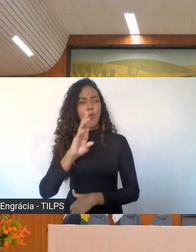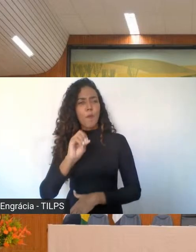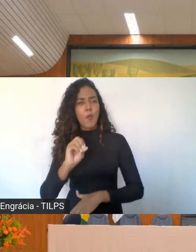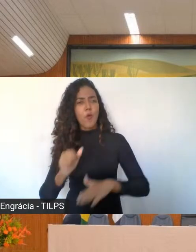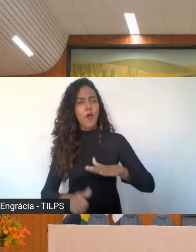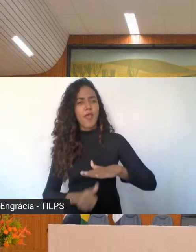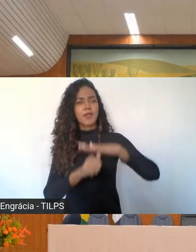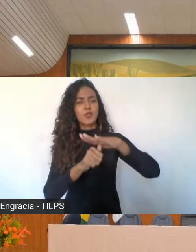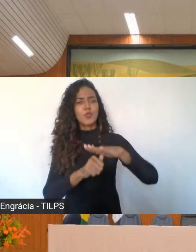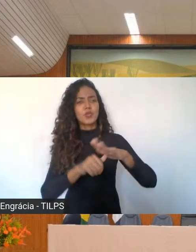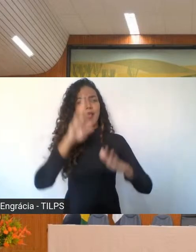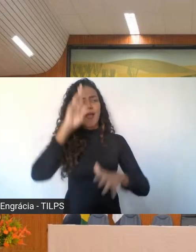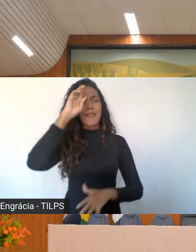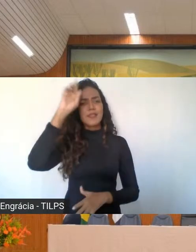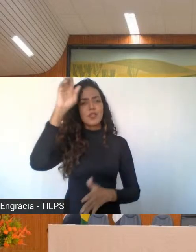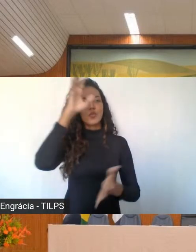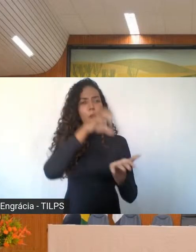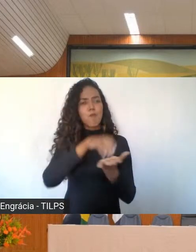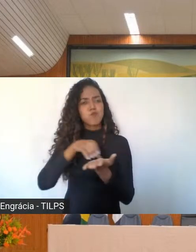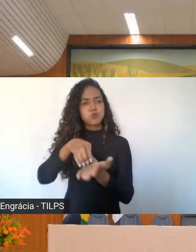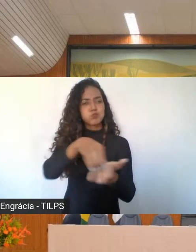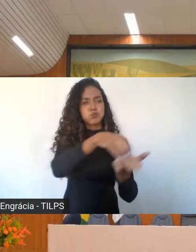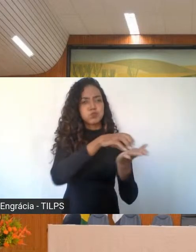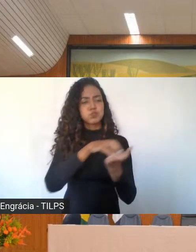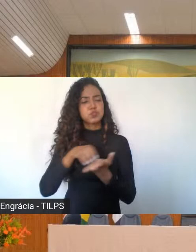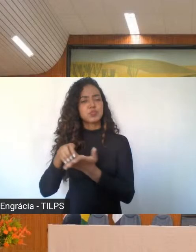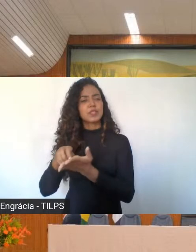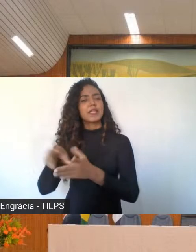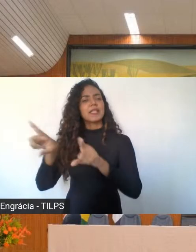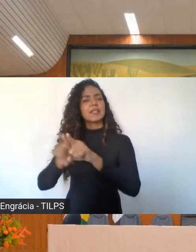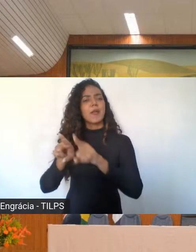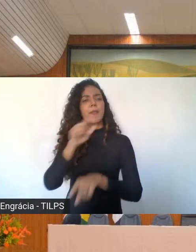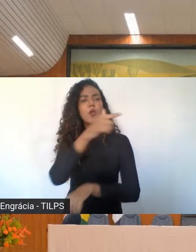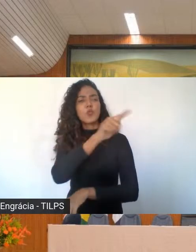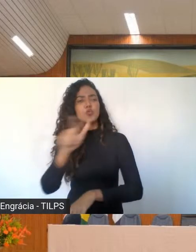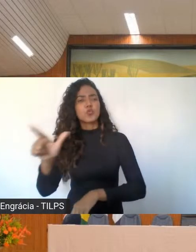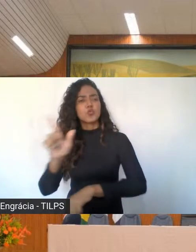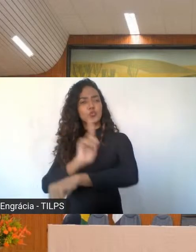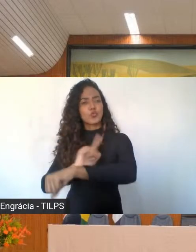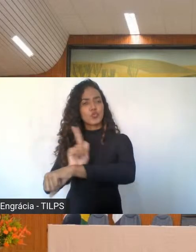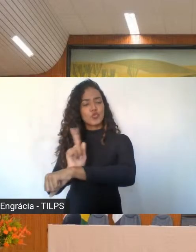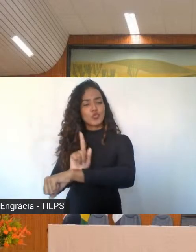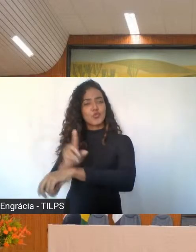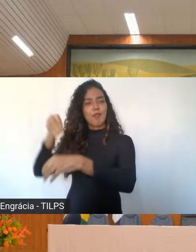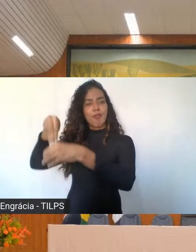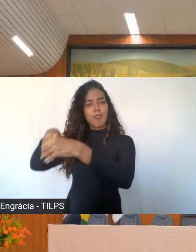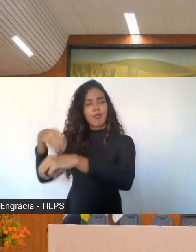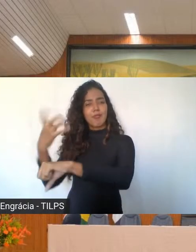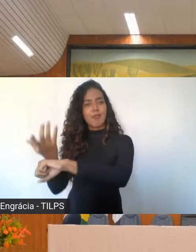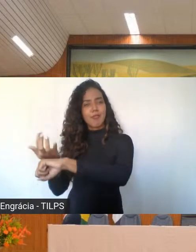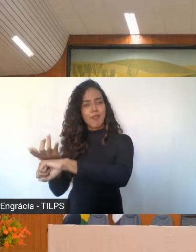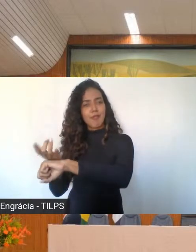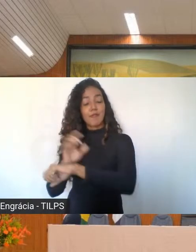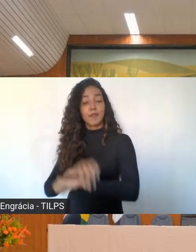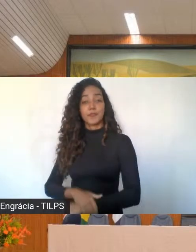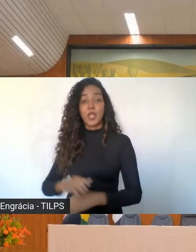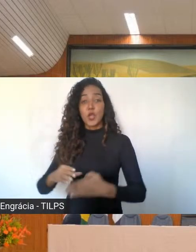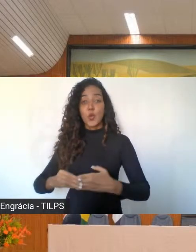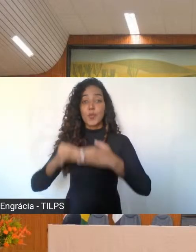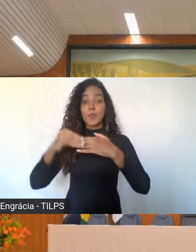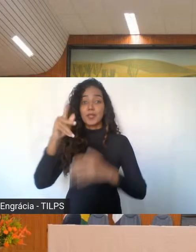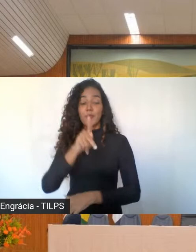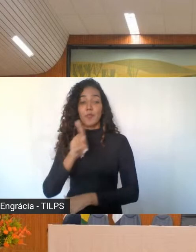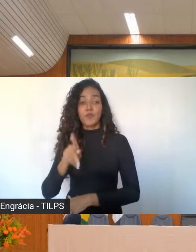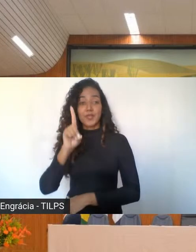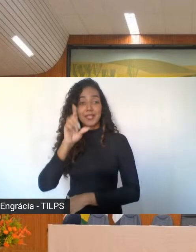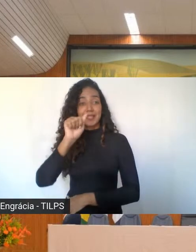unidades e departamentos acadêmicos e aos demais gestores da UFRPE. Cumprimento a professora Daniele Matias,